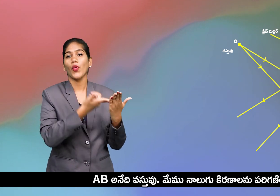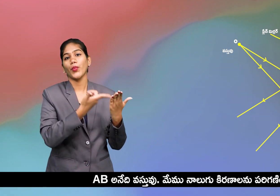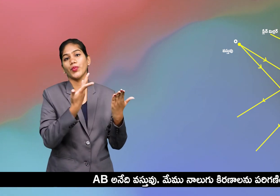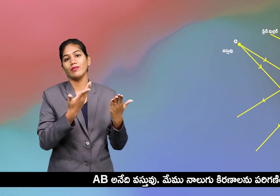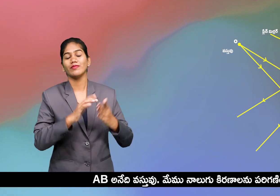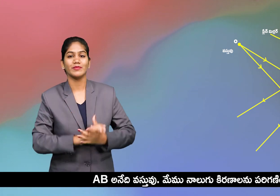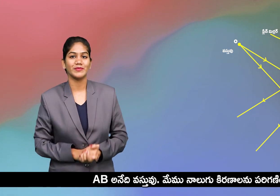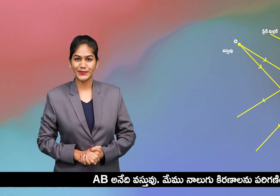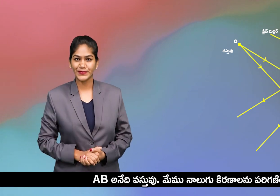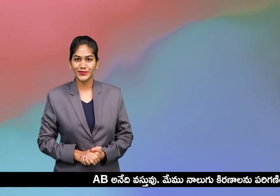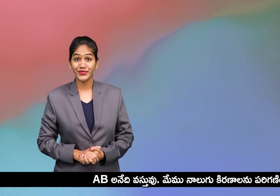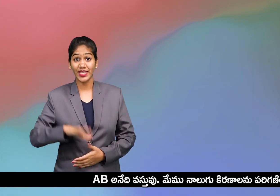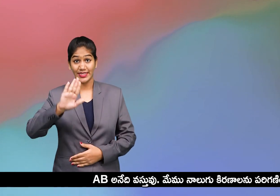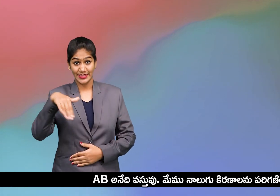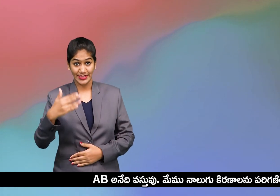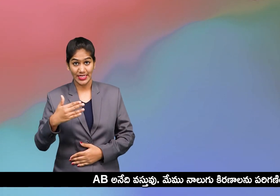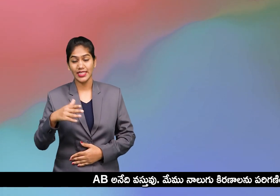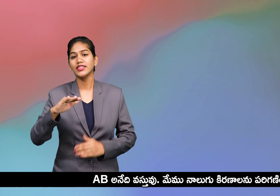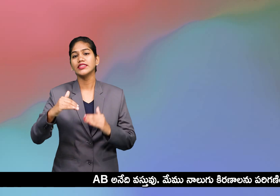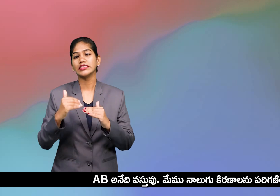వస్తువు. మనం 4 కిరణాలను పరిగణించబోతున్నాము.